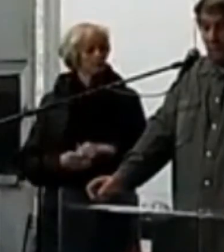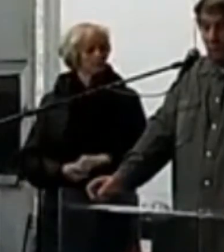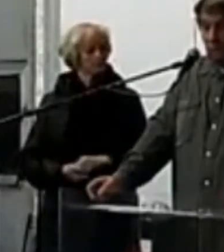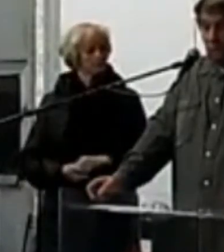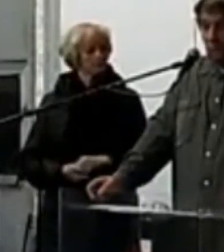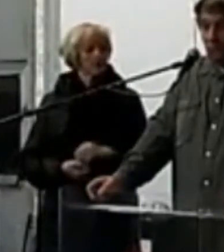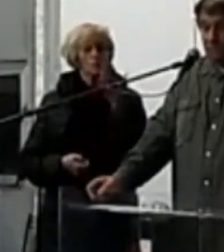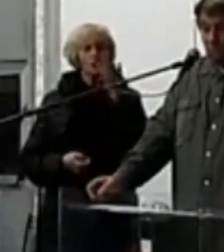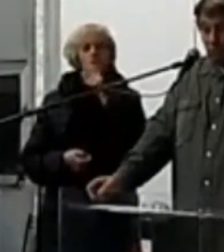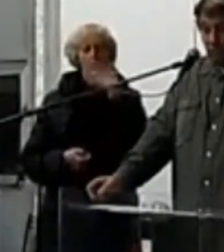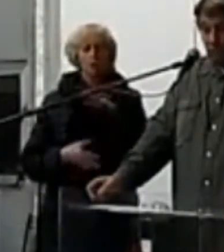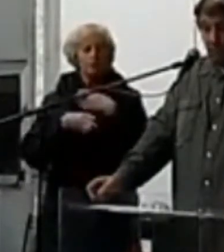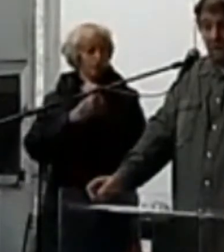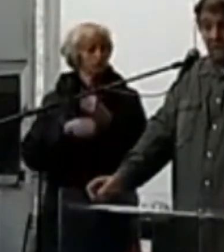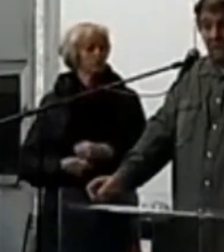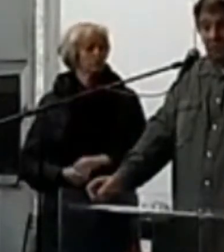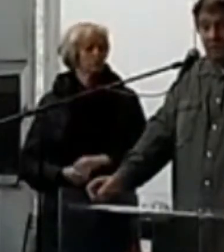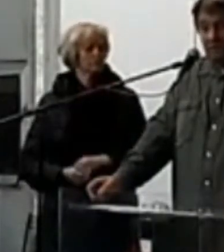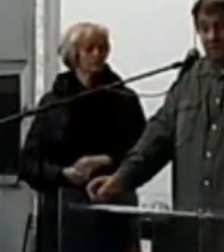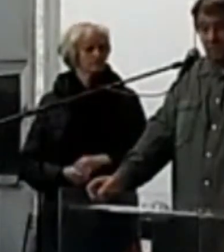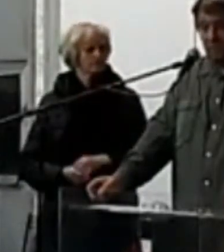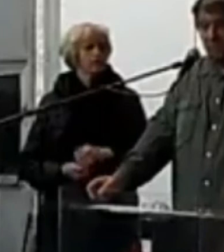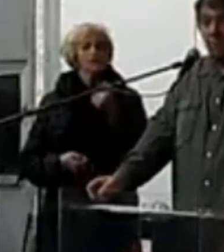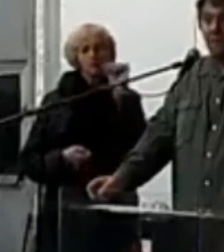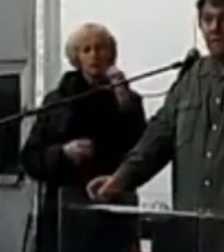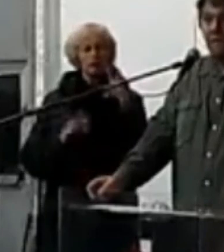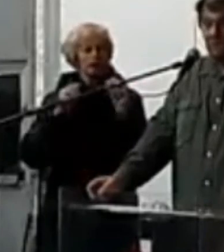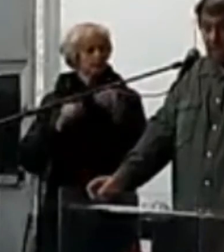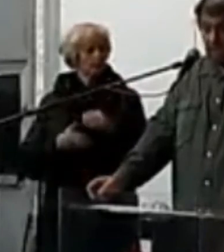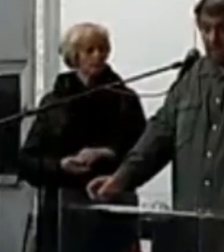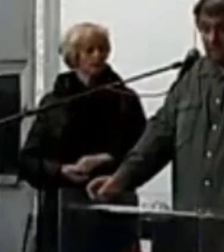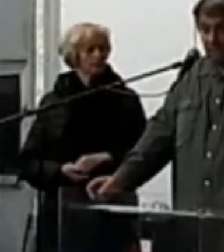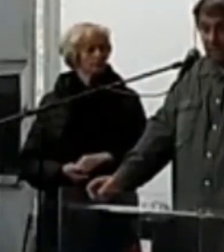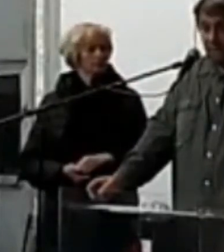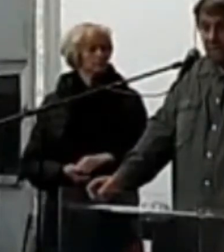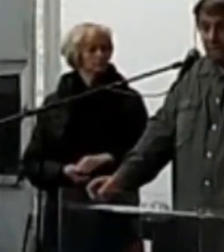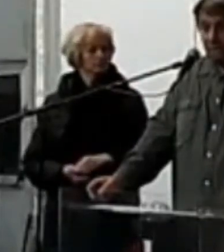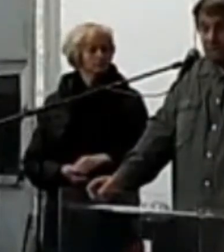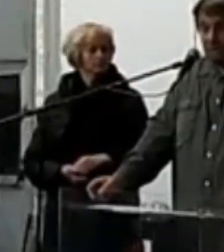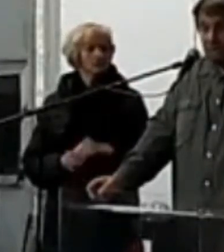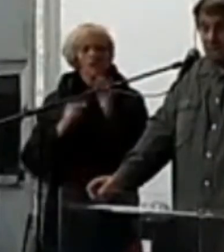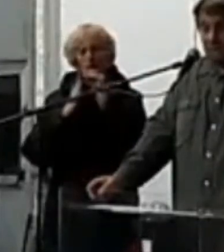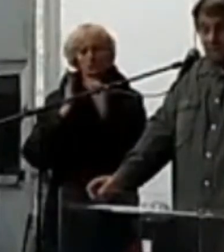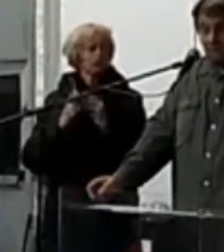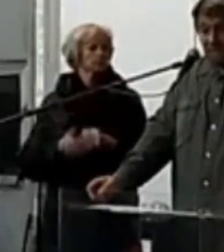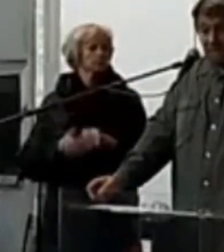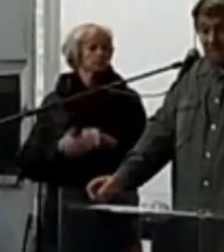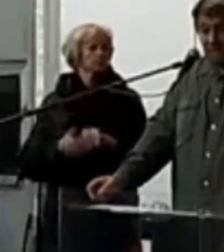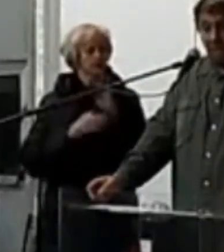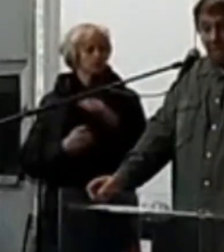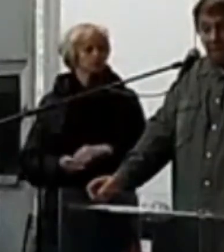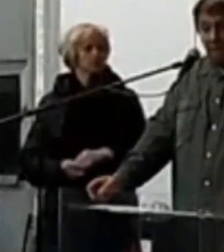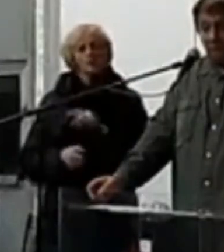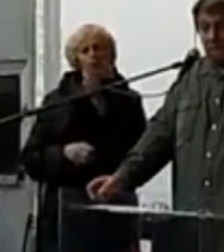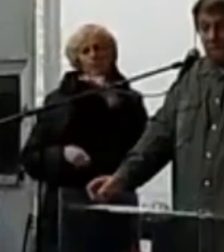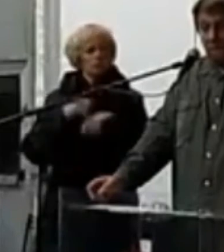nema potporu koju zaslužuje. Mladi nam odlaze iz zemlje, demobilisani veterani rata ne vide izlaz, nema se posla,